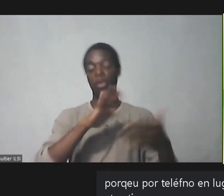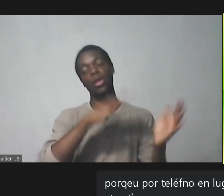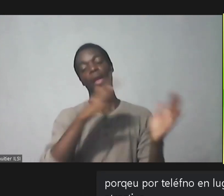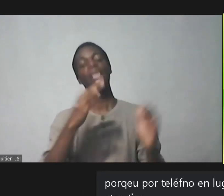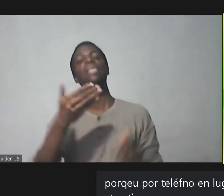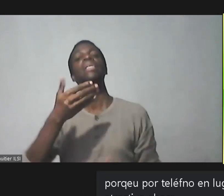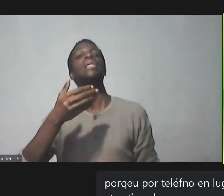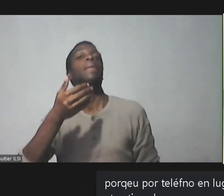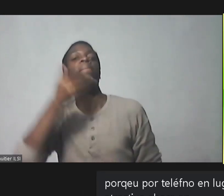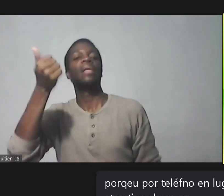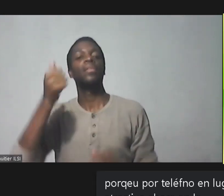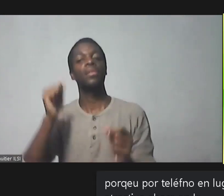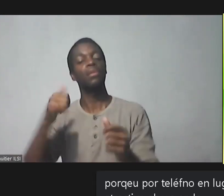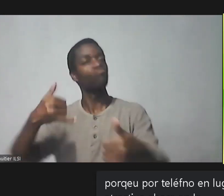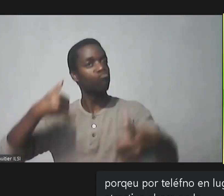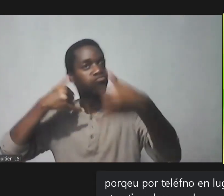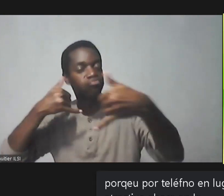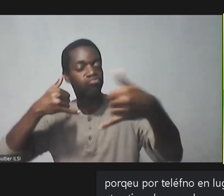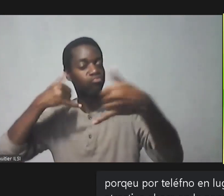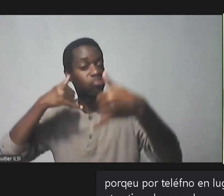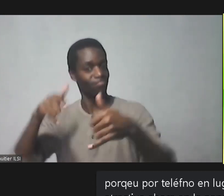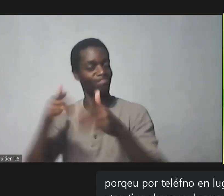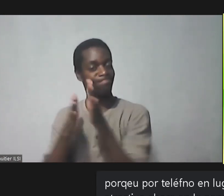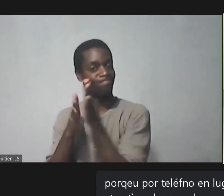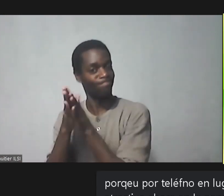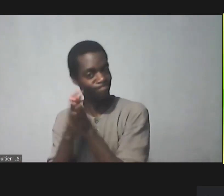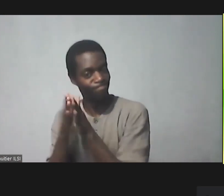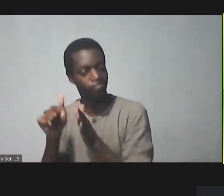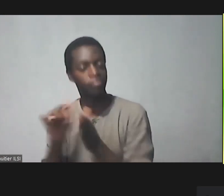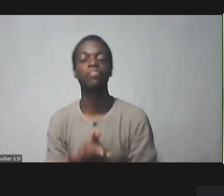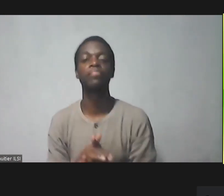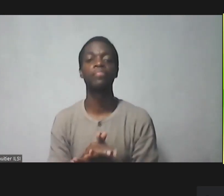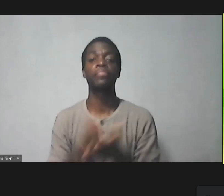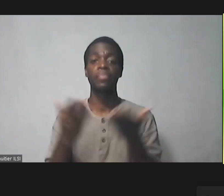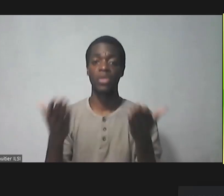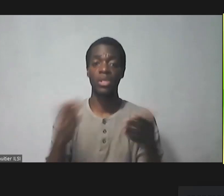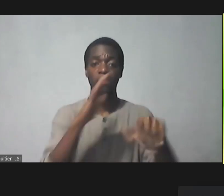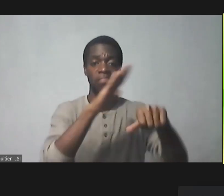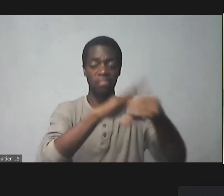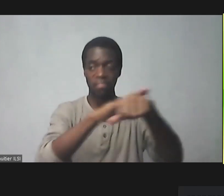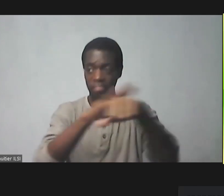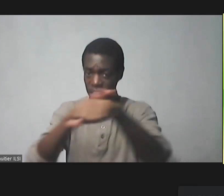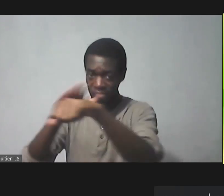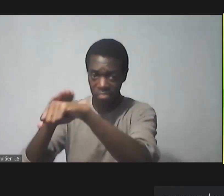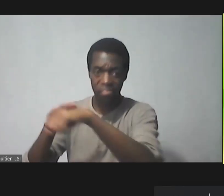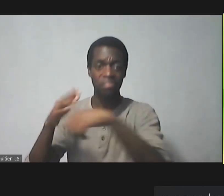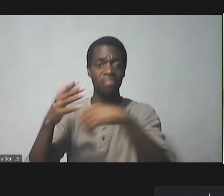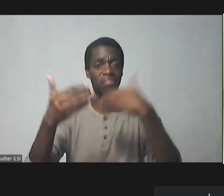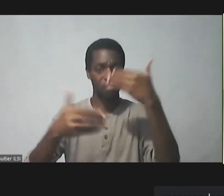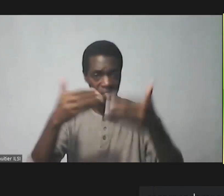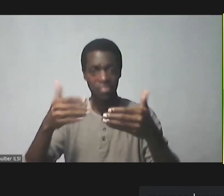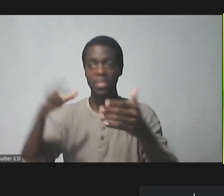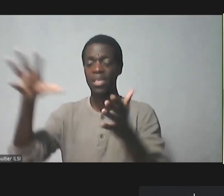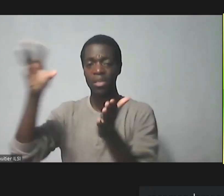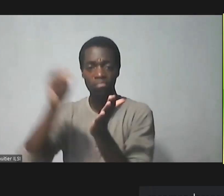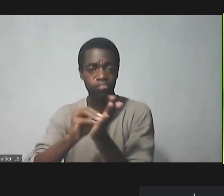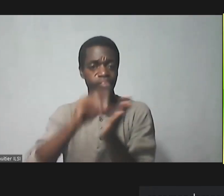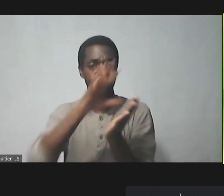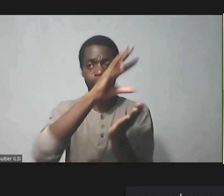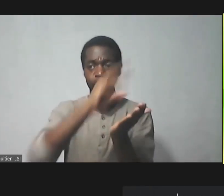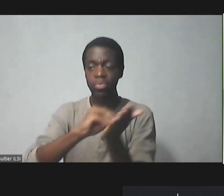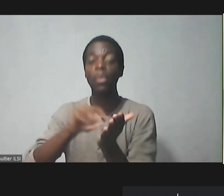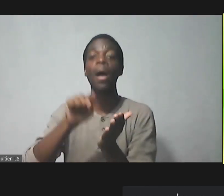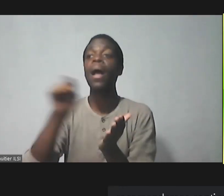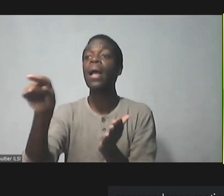cualitativos, recomendamos continuar recopilando datos generados por los ciudadanos